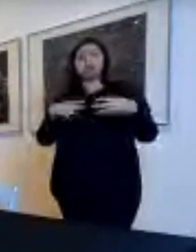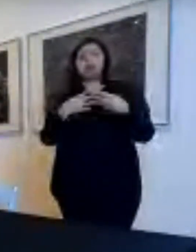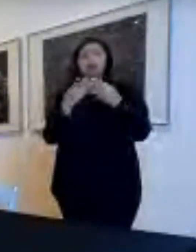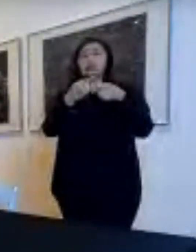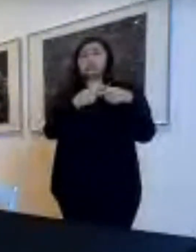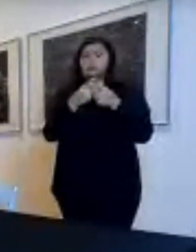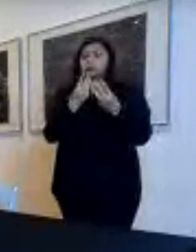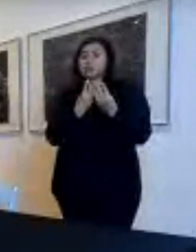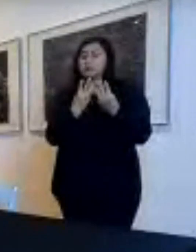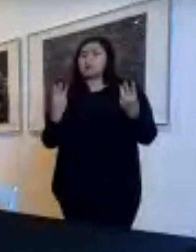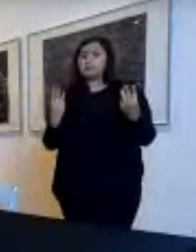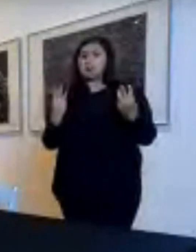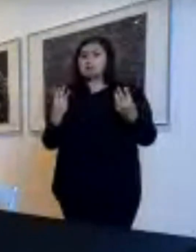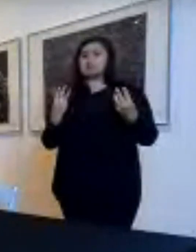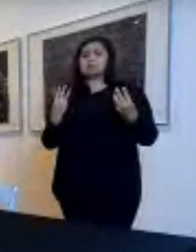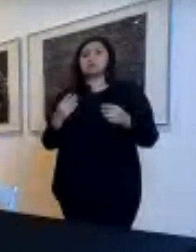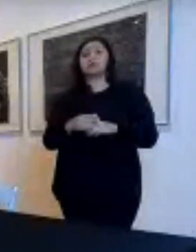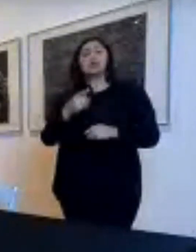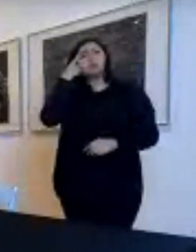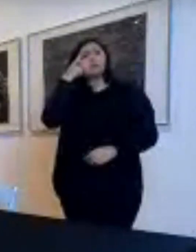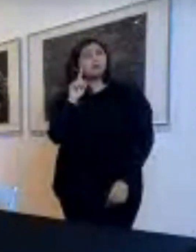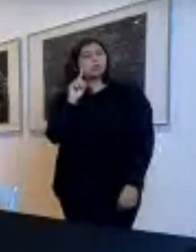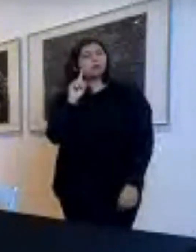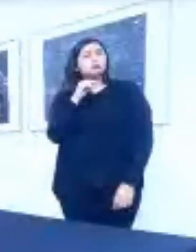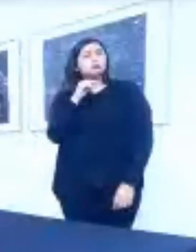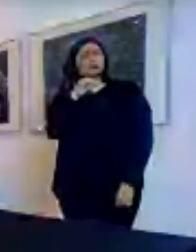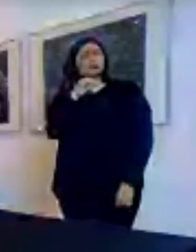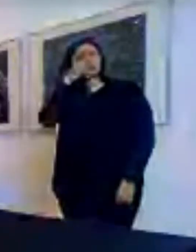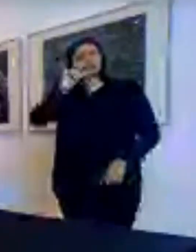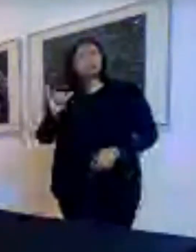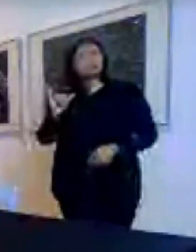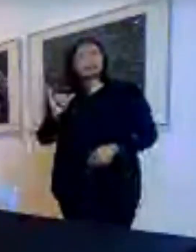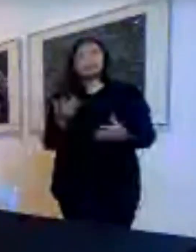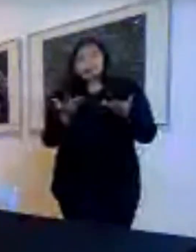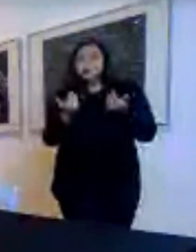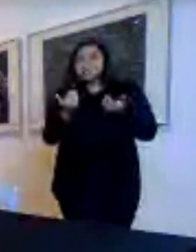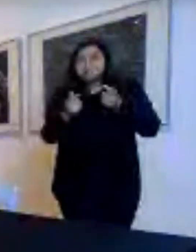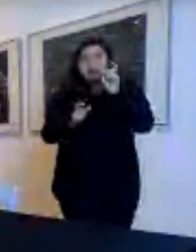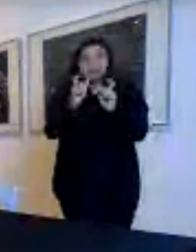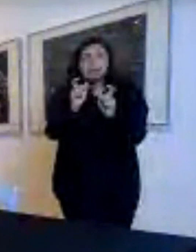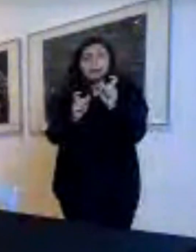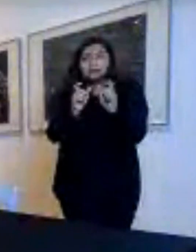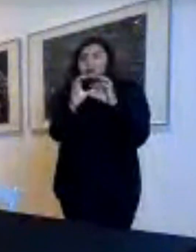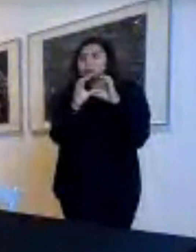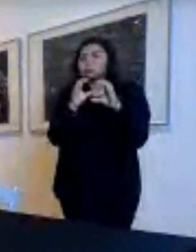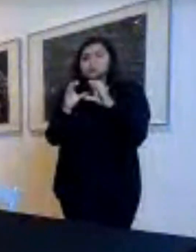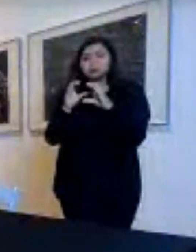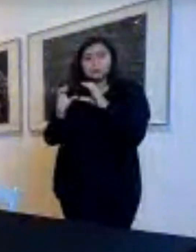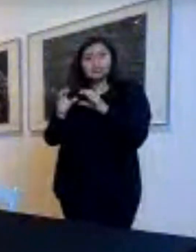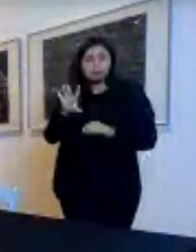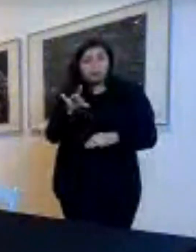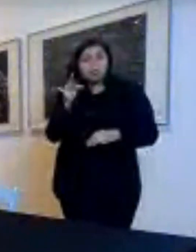web, pero al cabo de un tiempo sí me di cuenta que necesitaba la gente y me di cuenta cómo el resto de la gente sí